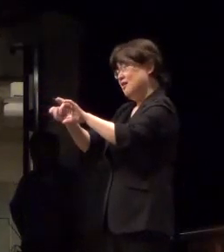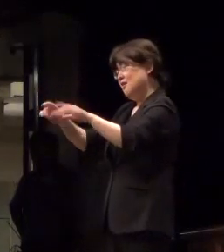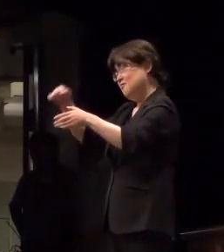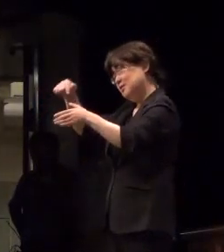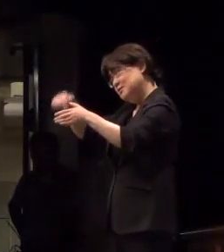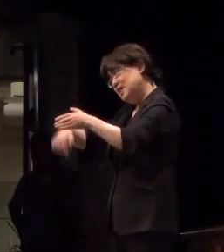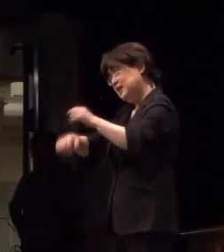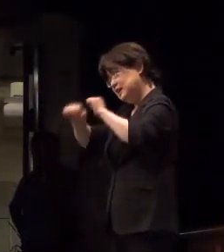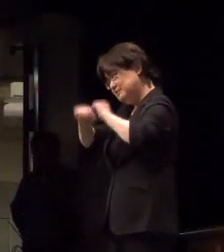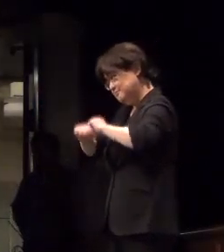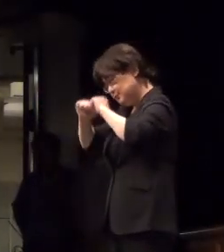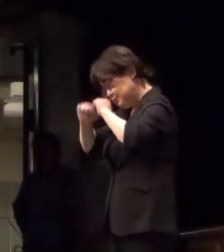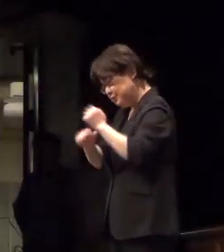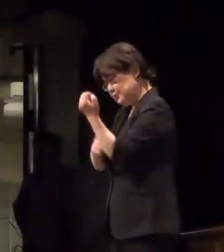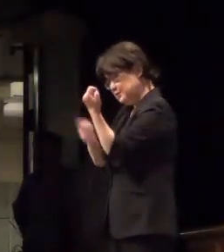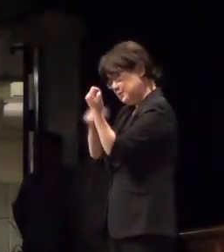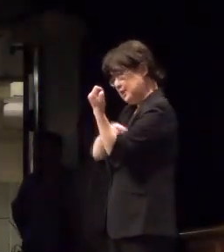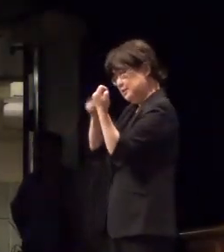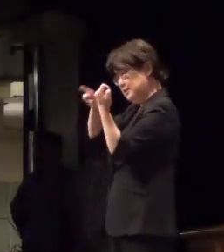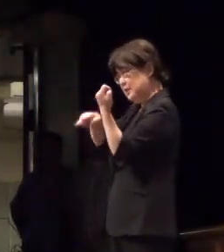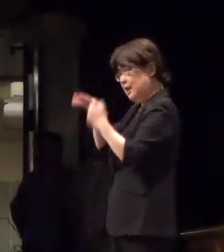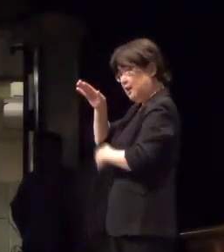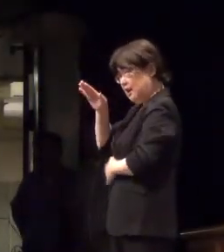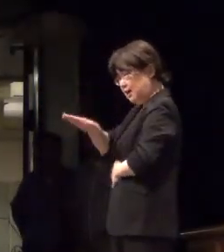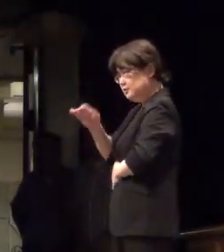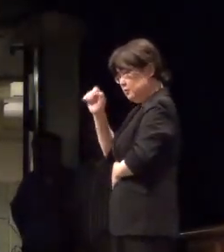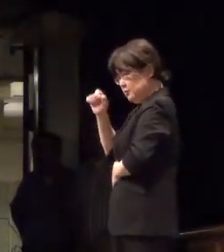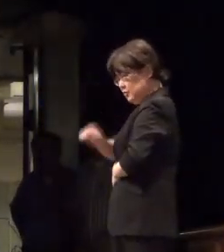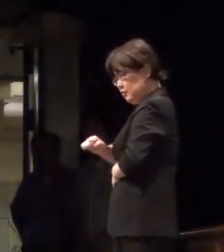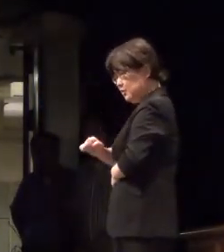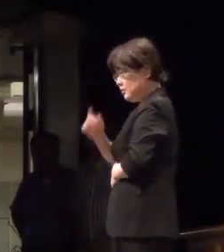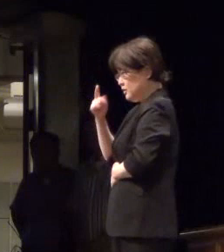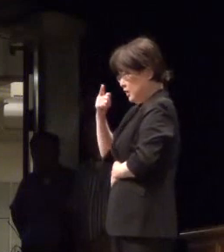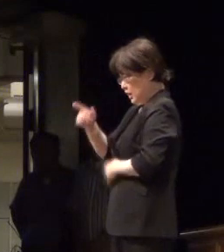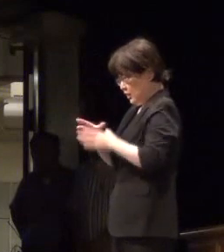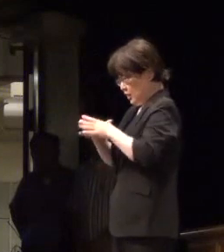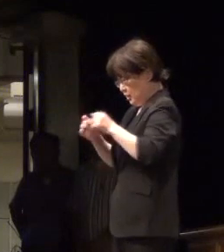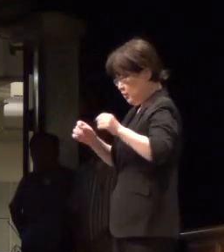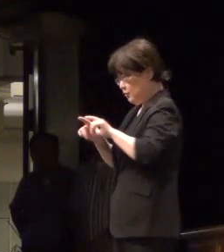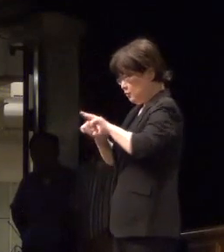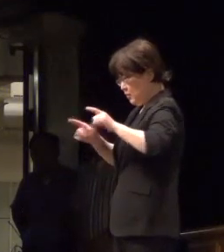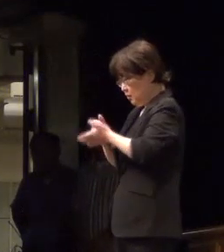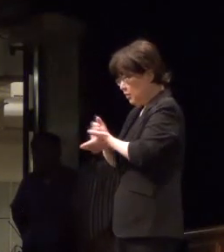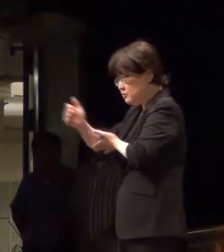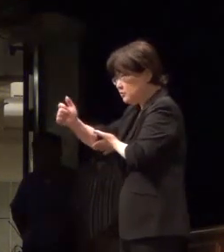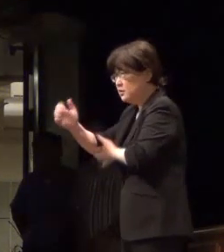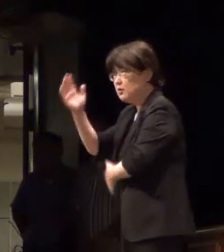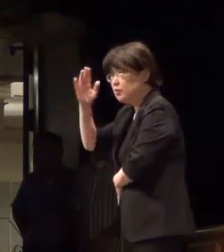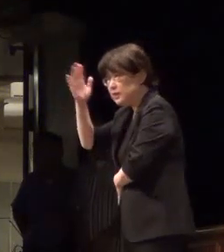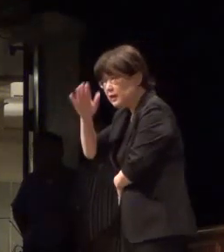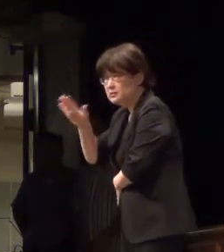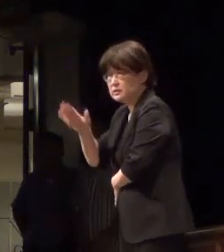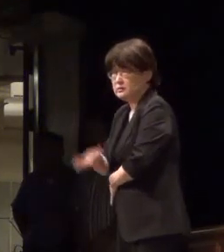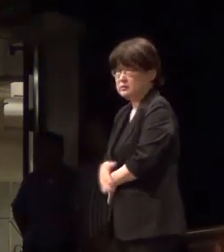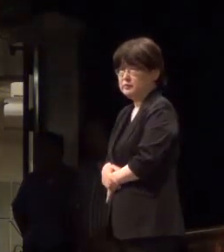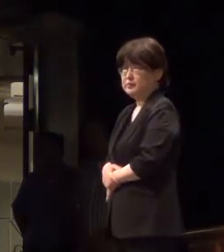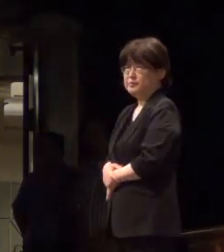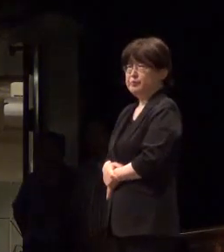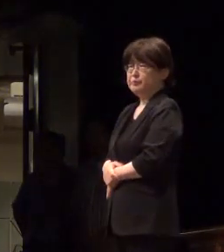生存する権利があるということを認める、一国平和主義でも何でもないんです。